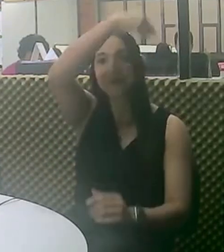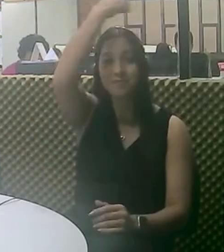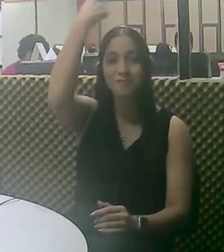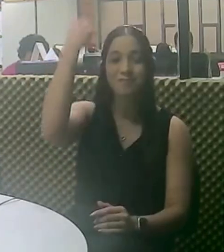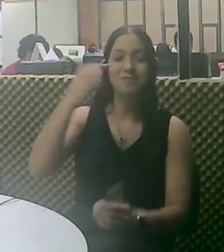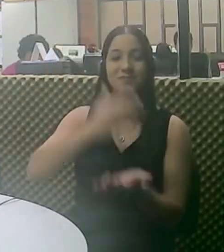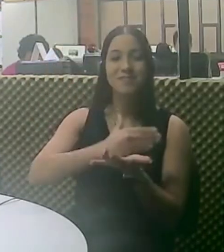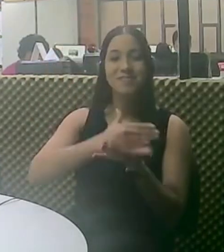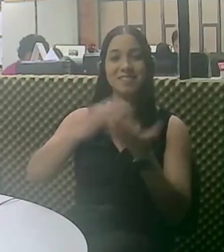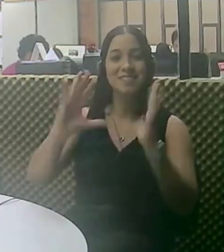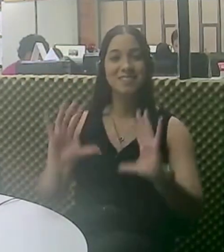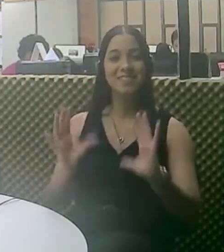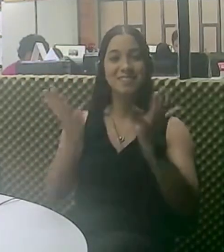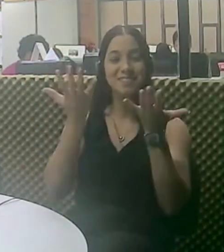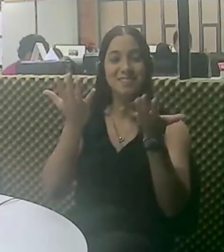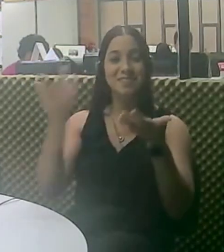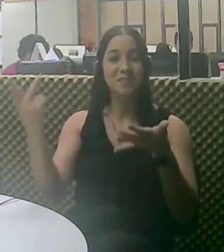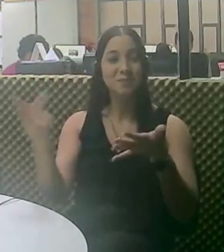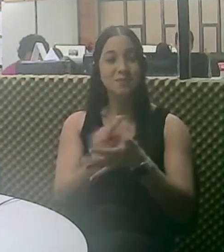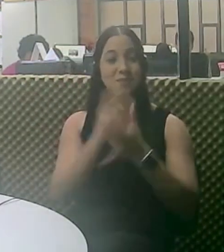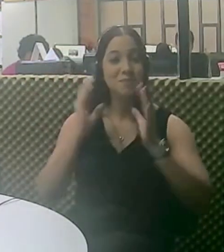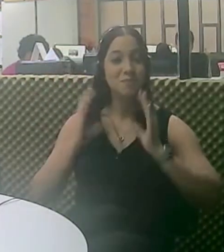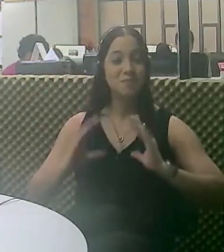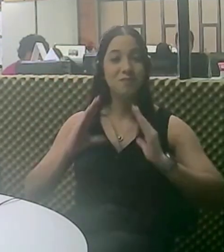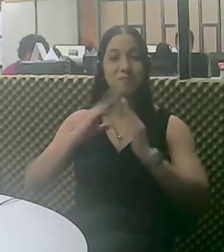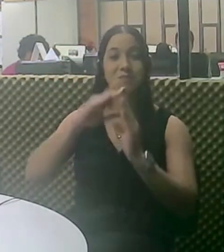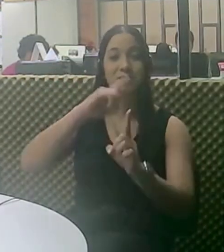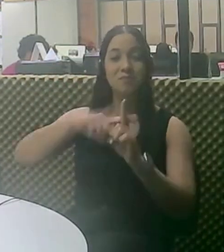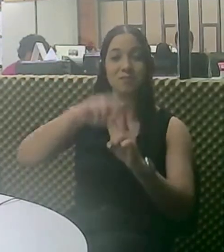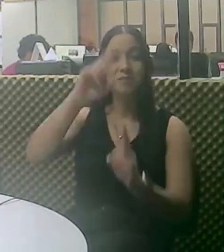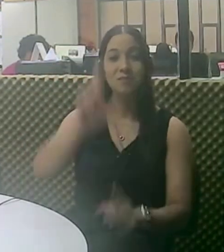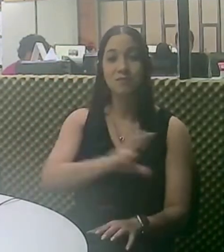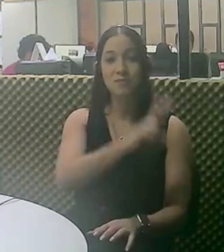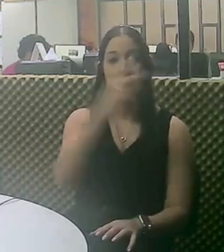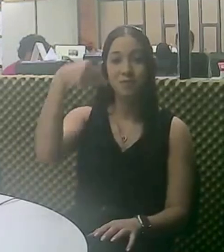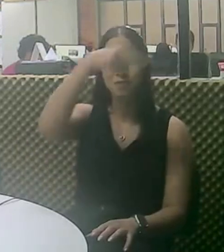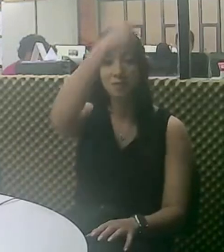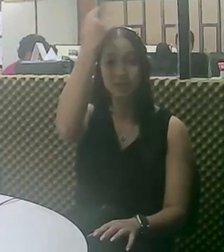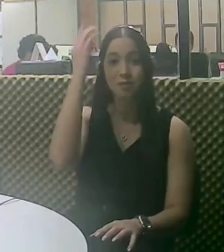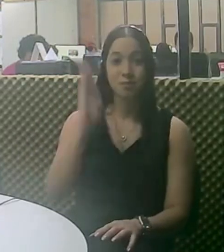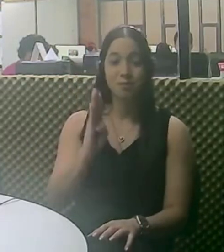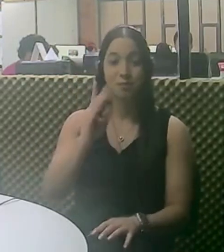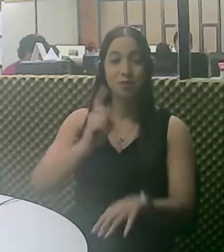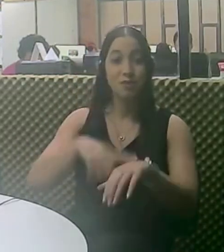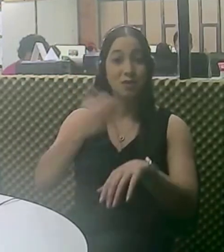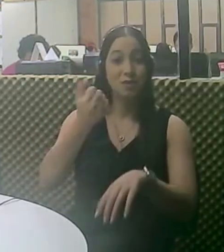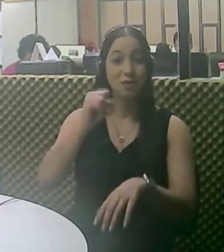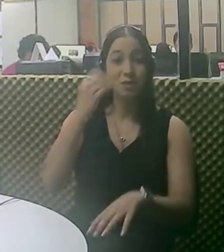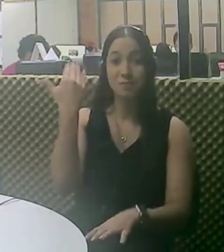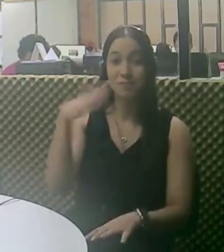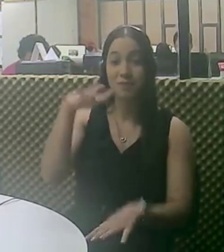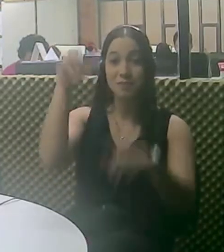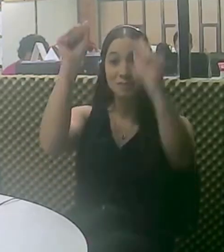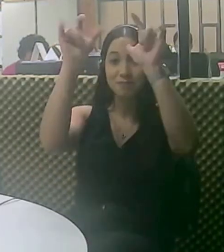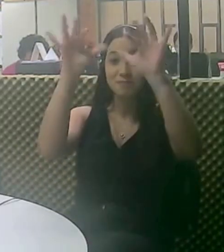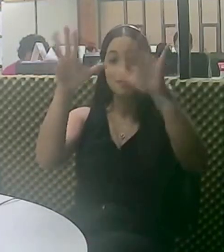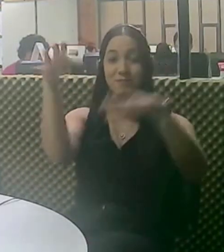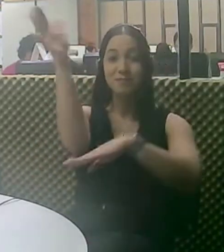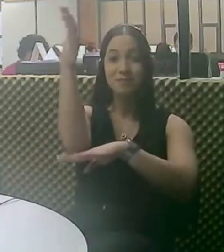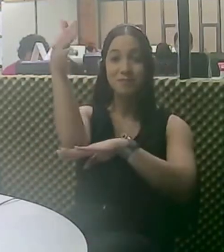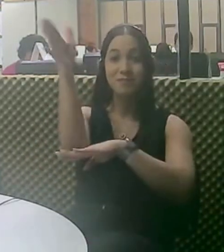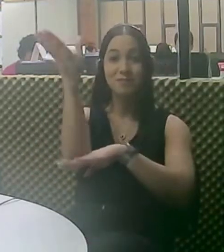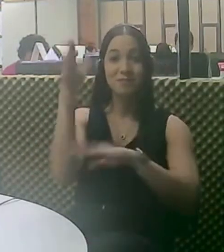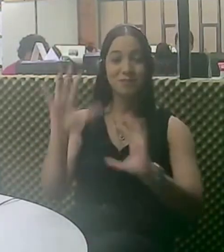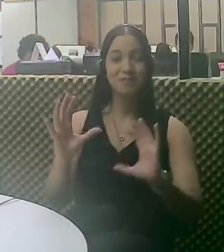O início das festividades acontecerá na Praça da Igreja do Rosário e São Benedito, às 18h30, com a bênção das bandeiras,